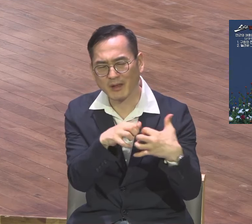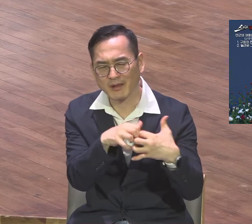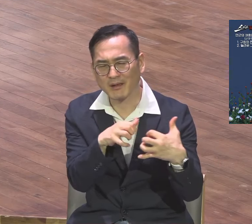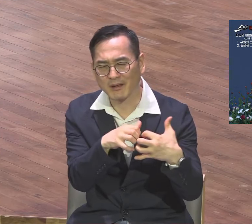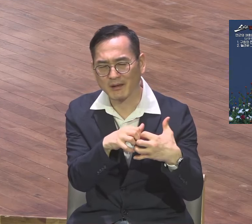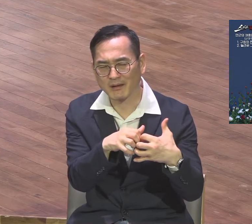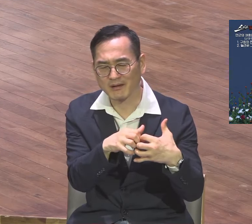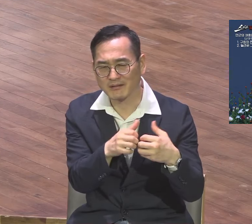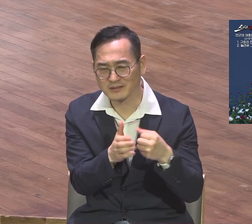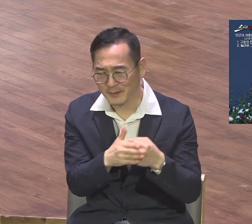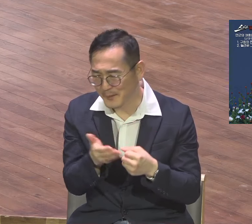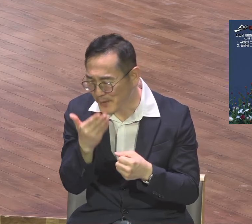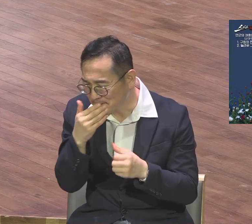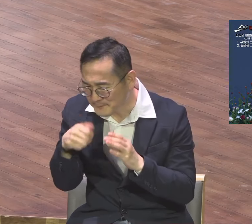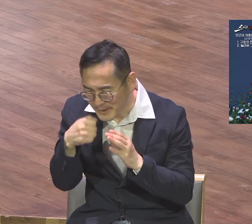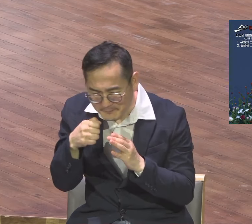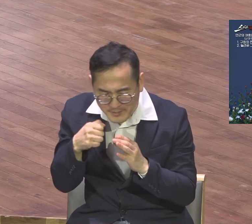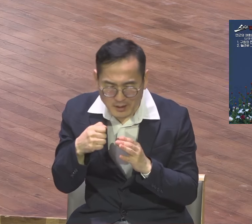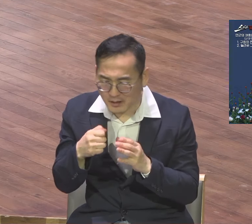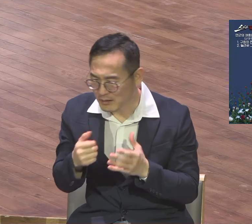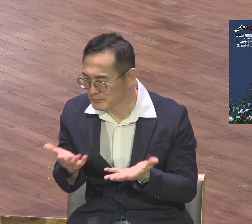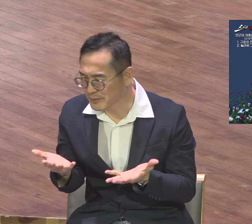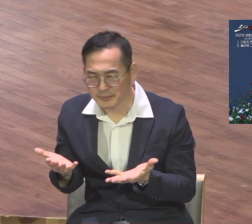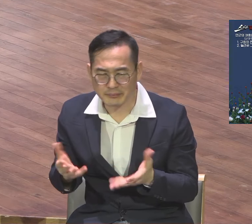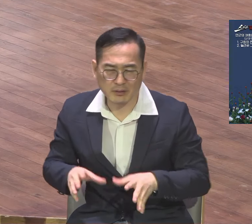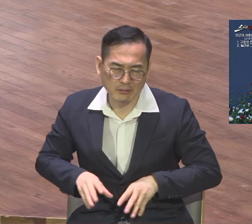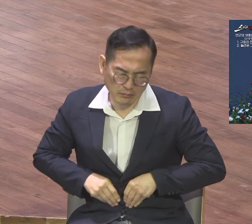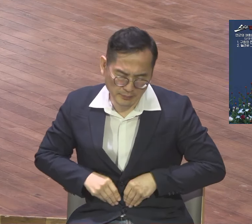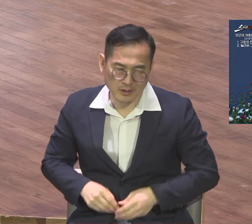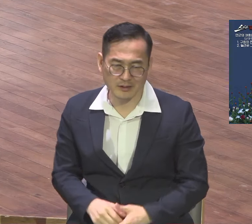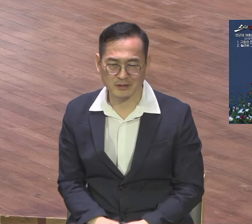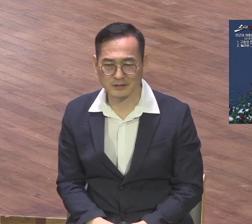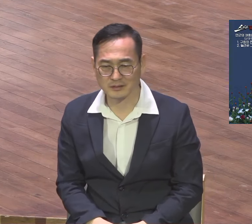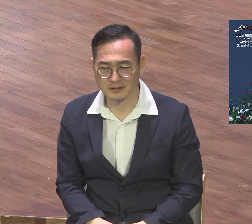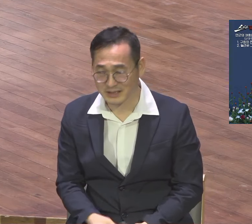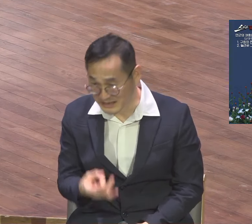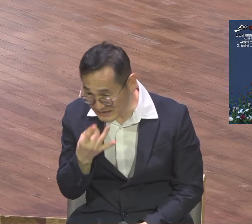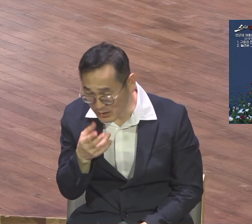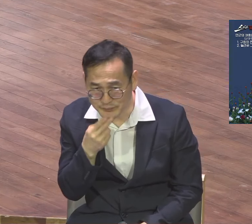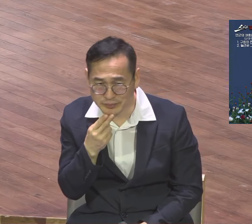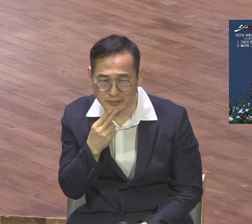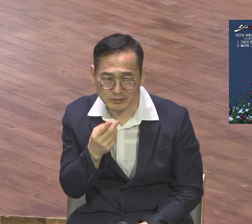밥 먹는 게 그게 소원이었다니까. 살 밥이 어디 있어요?